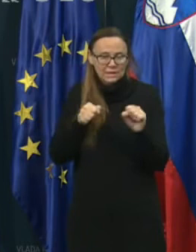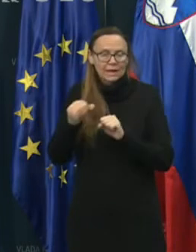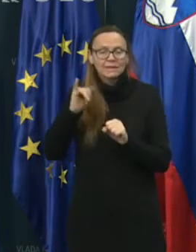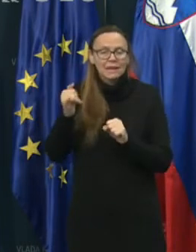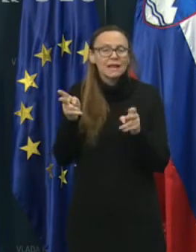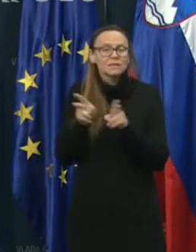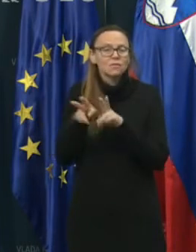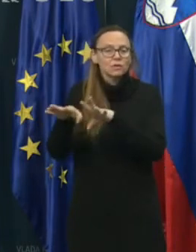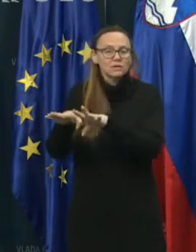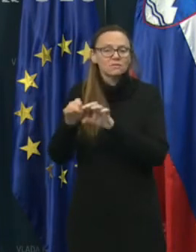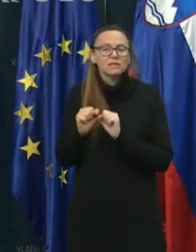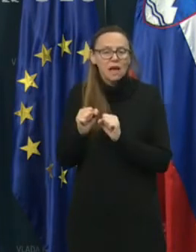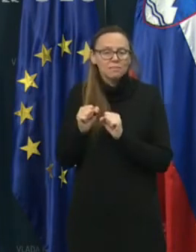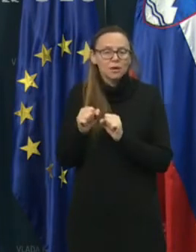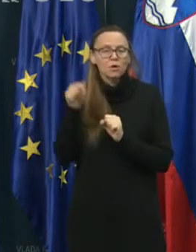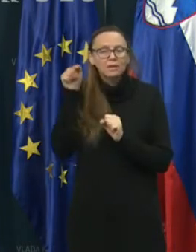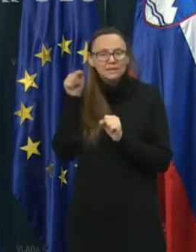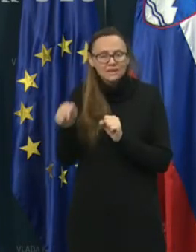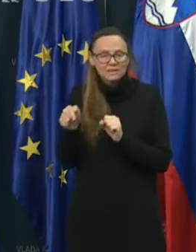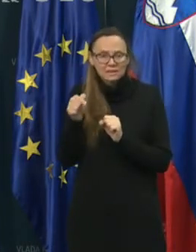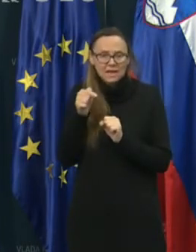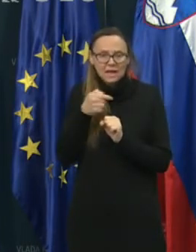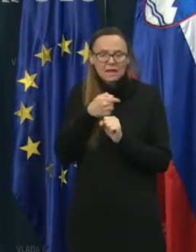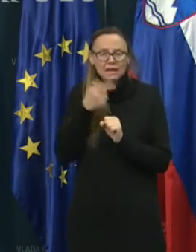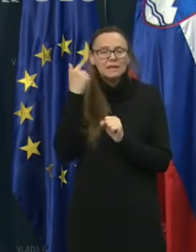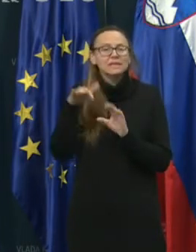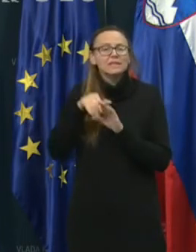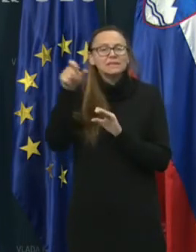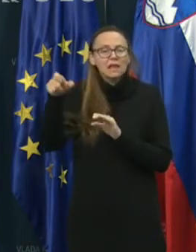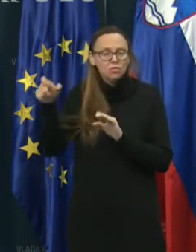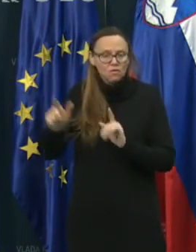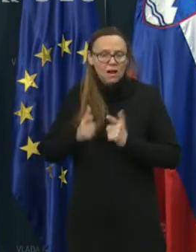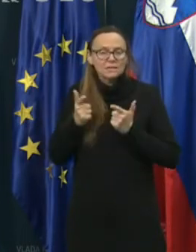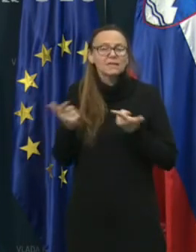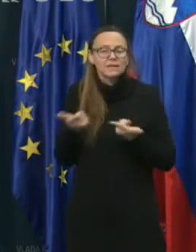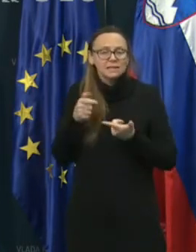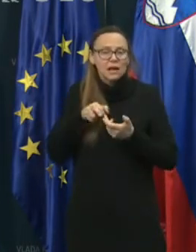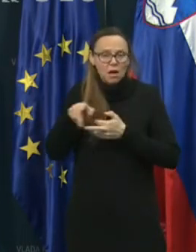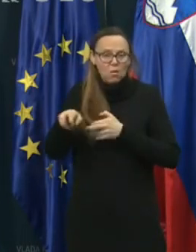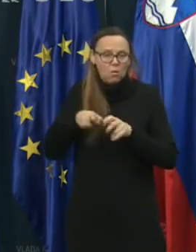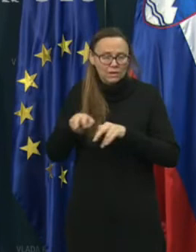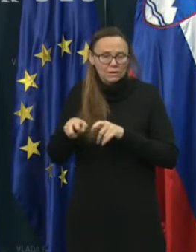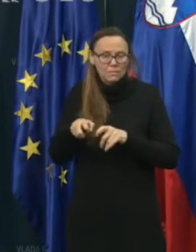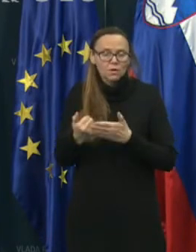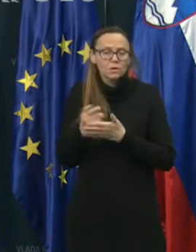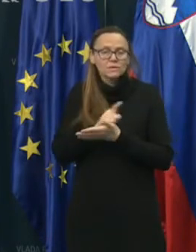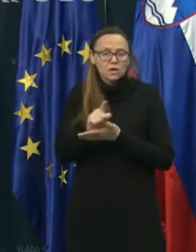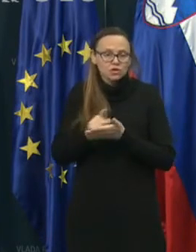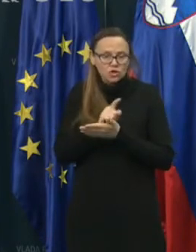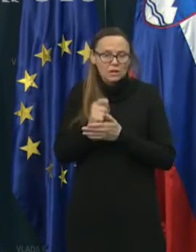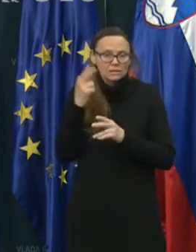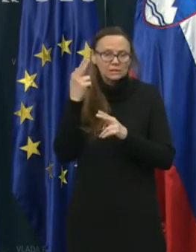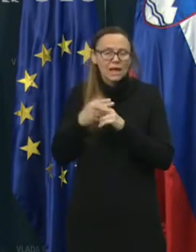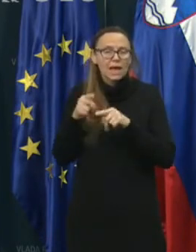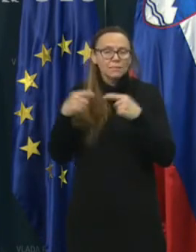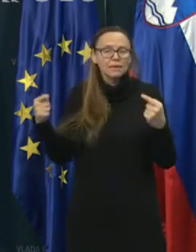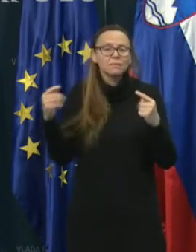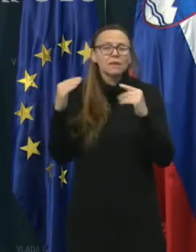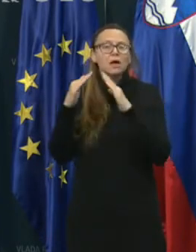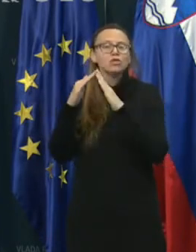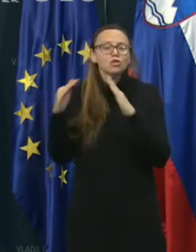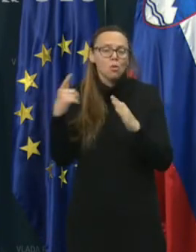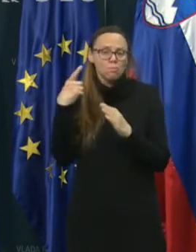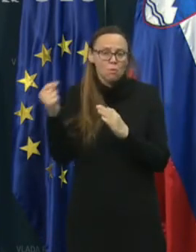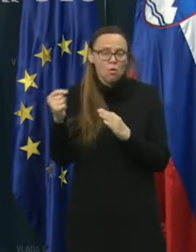svojci vzamejo pokretne stanovalce za čas epidemije domov. Kot veste, so starejši